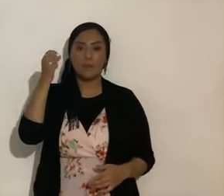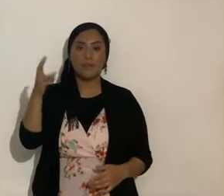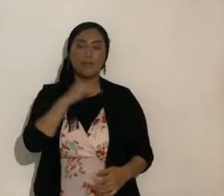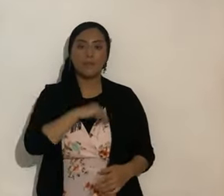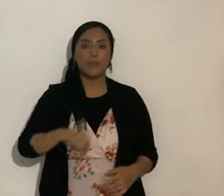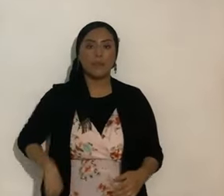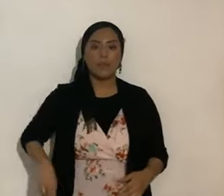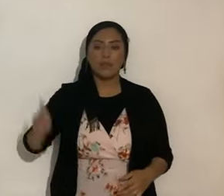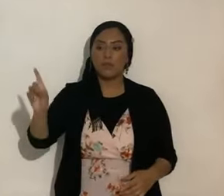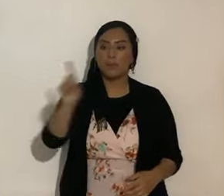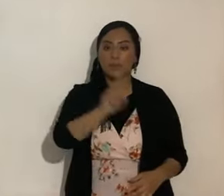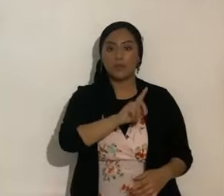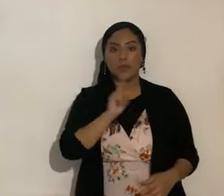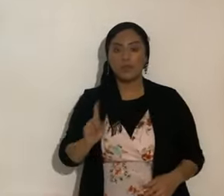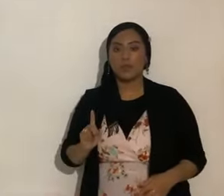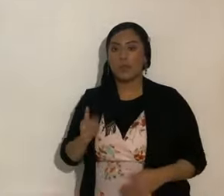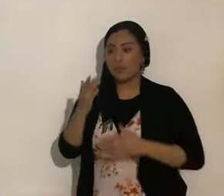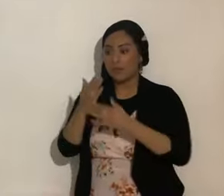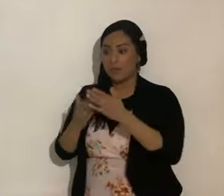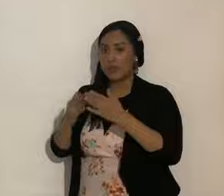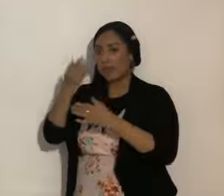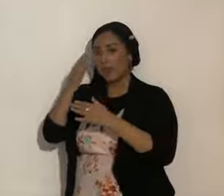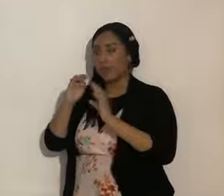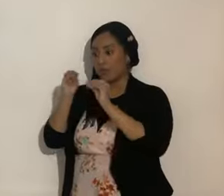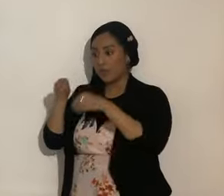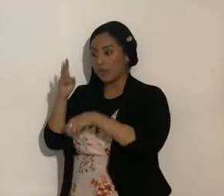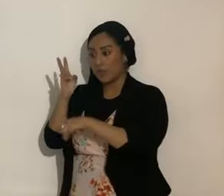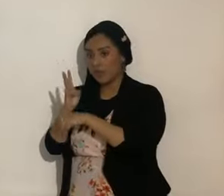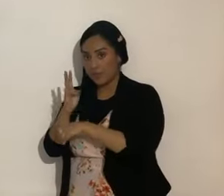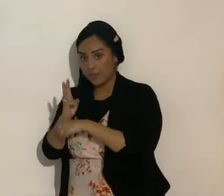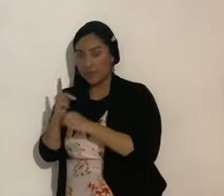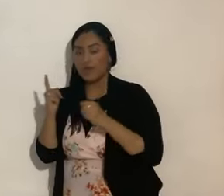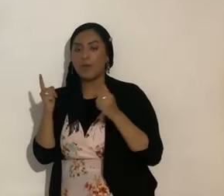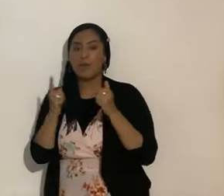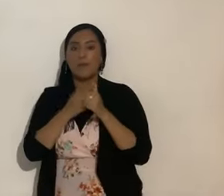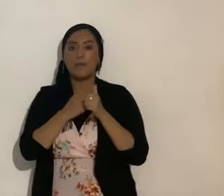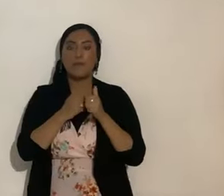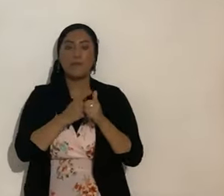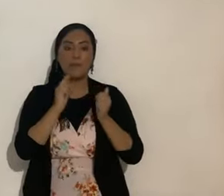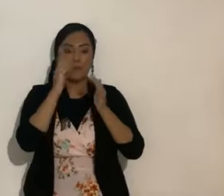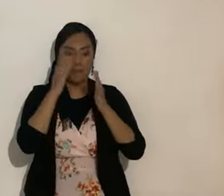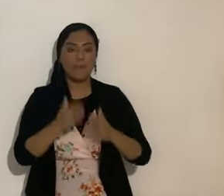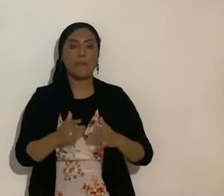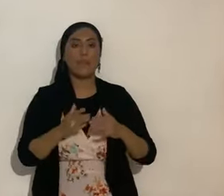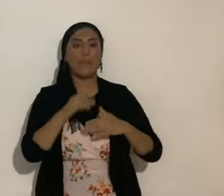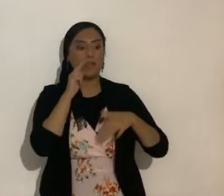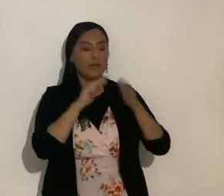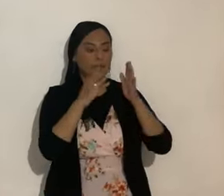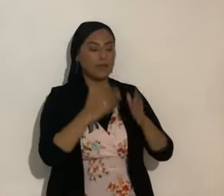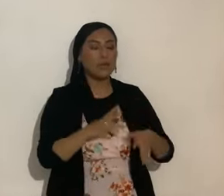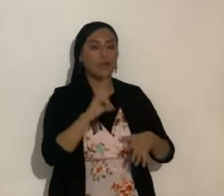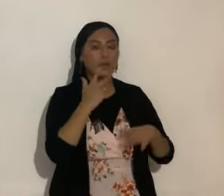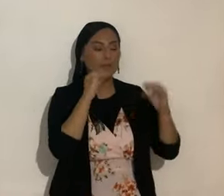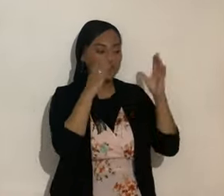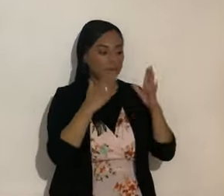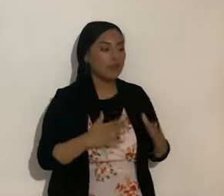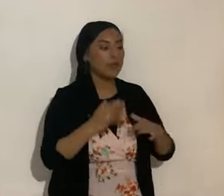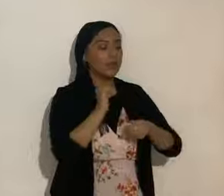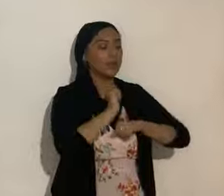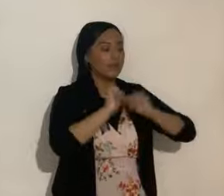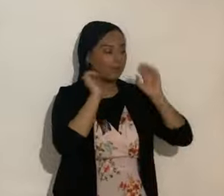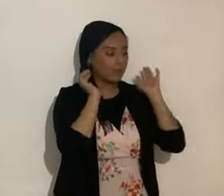miembros cada uno en particular. Y a unos puso Elohim en la Keilah, primeramente apóstoles, luego profetas, lo tercero maestros, luego los que hacen